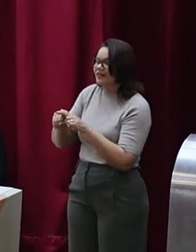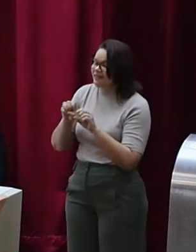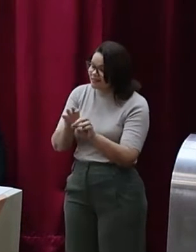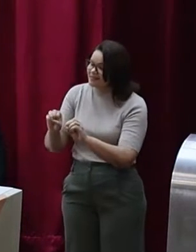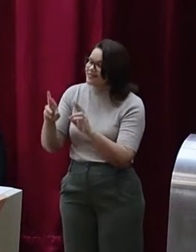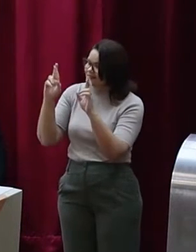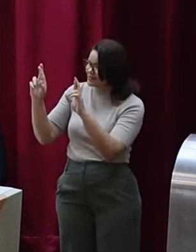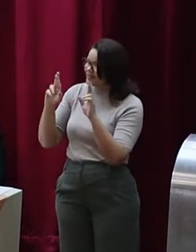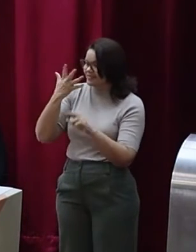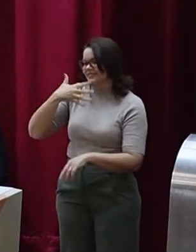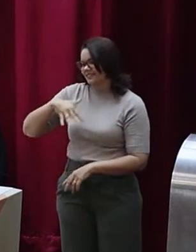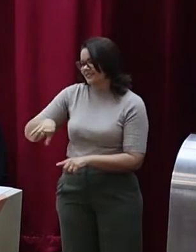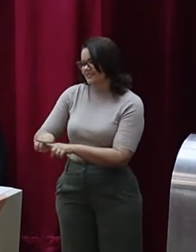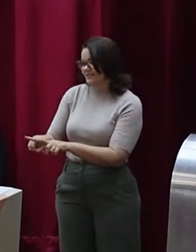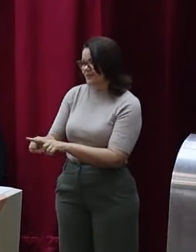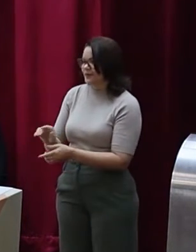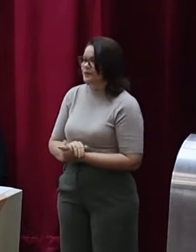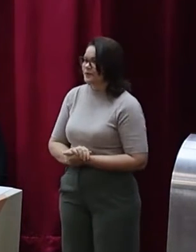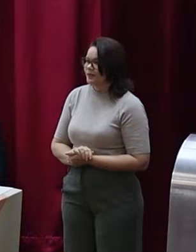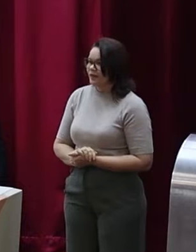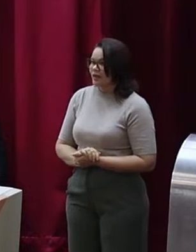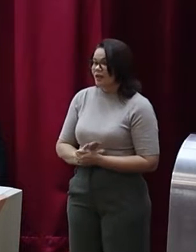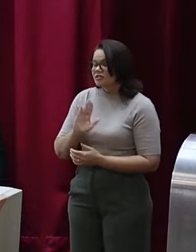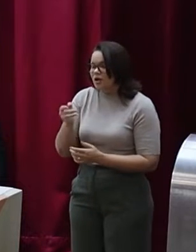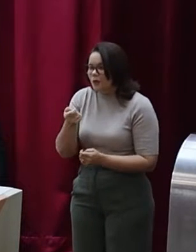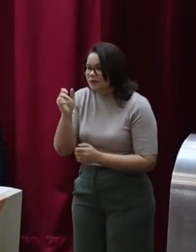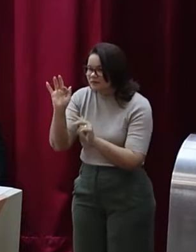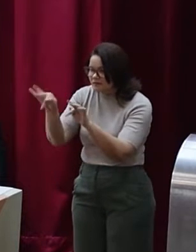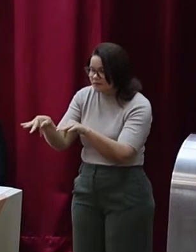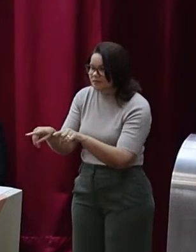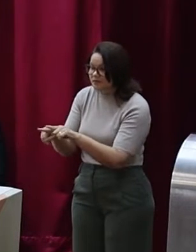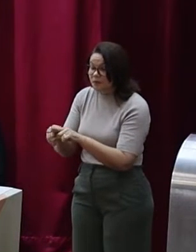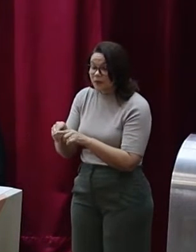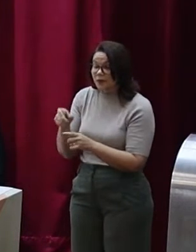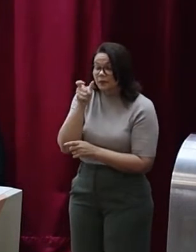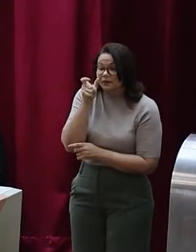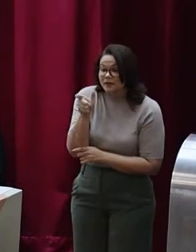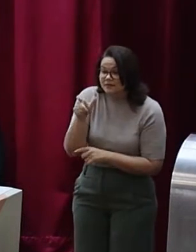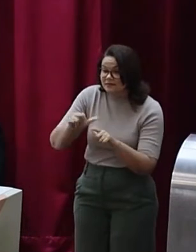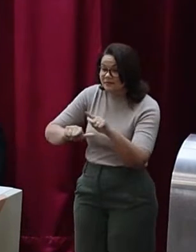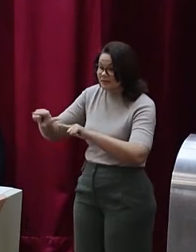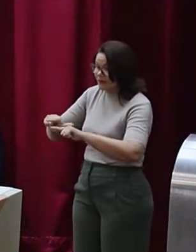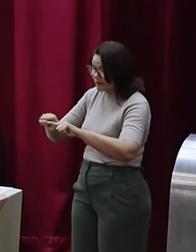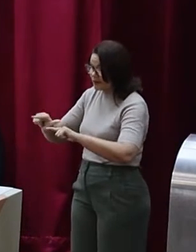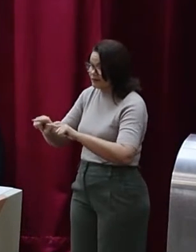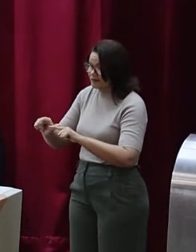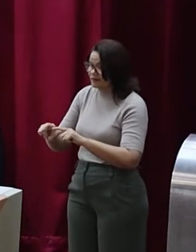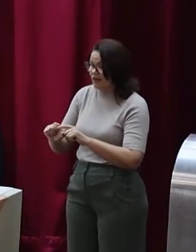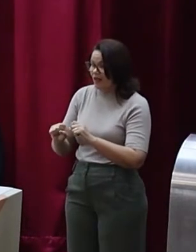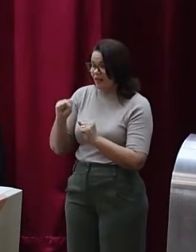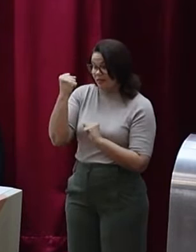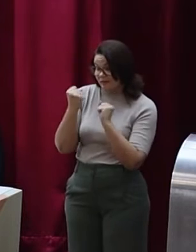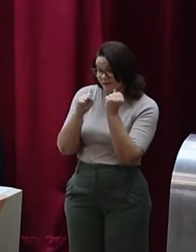elas. E aí, só para já me encaminhar para a finalização, é muito interessante como esse trabalho de chão de fábrica